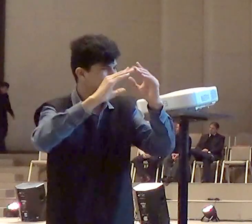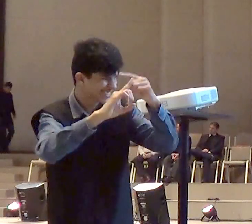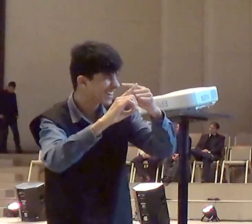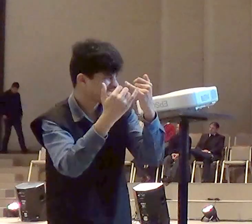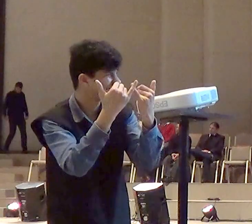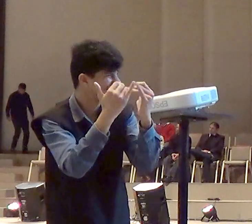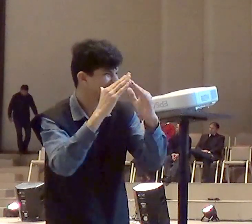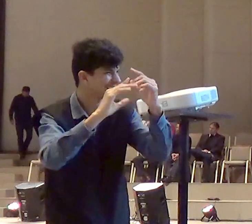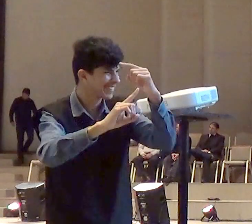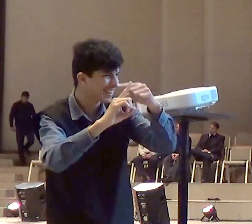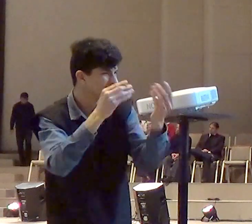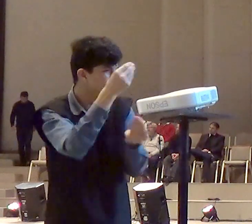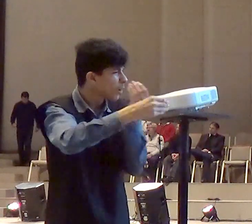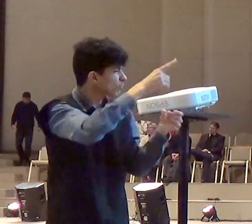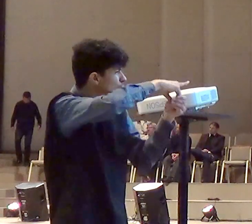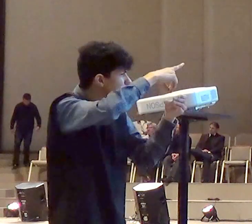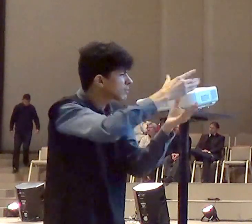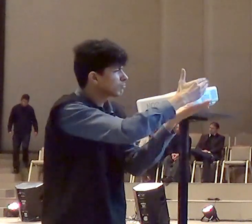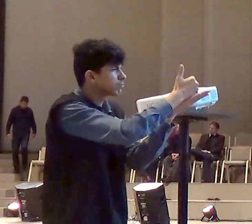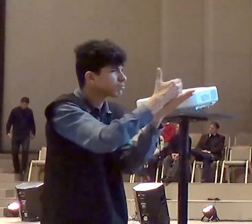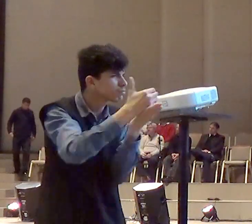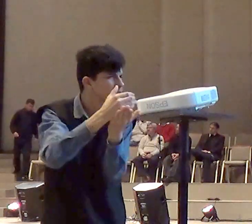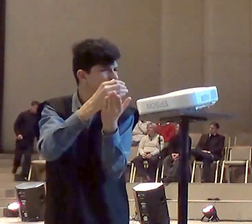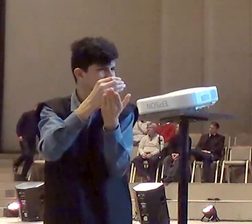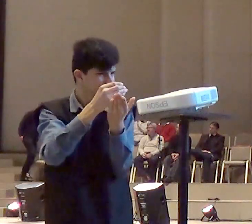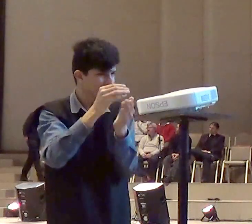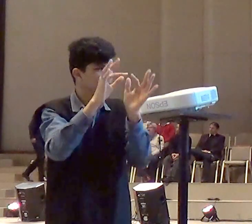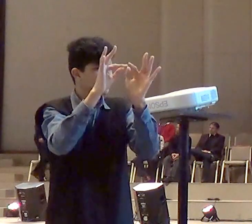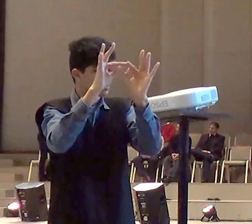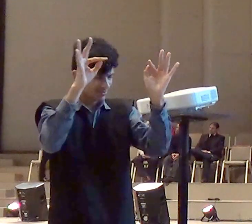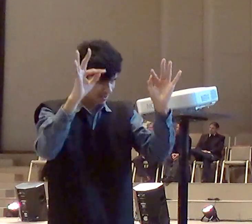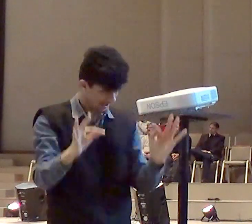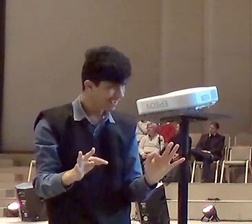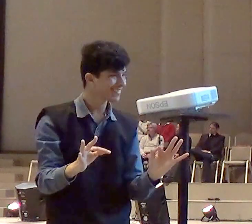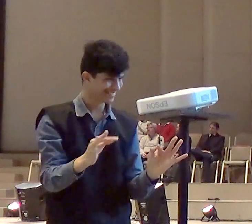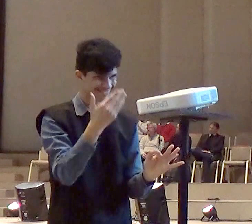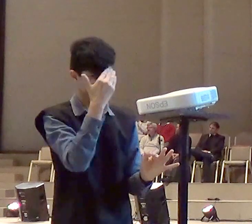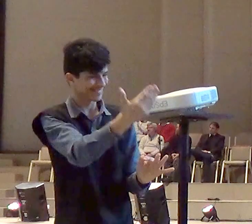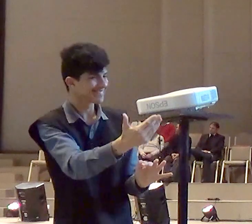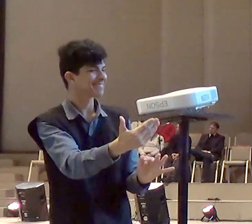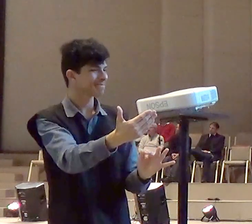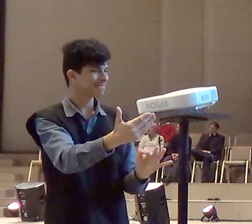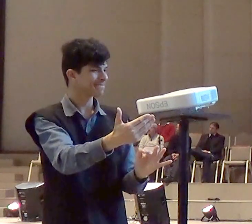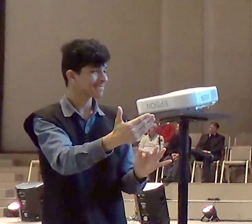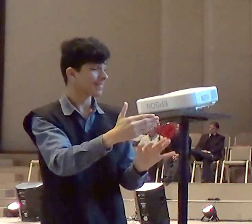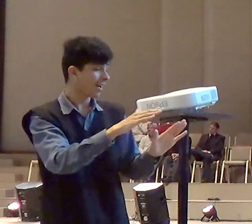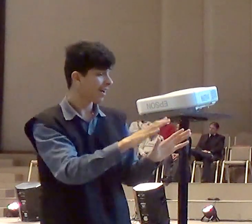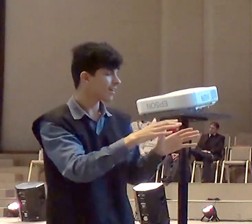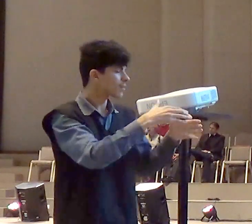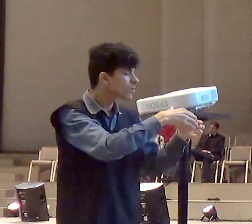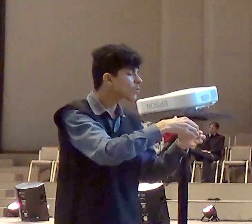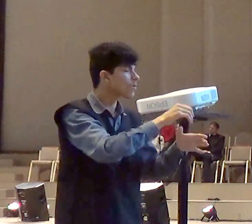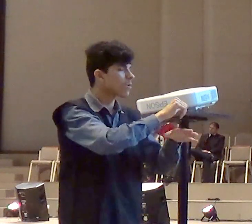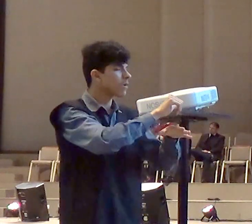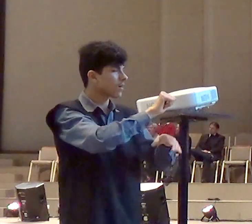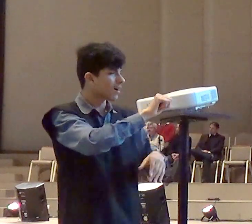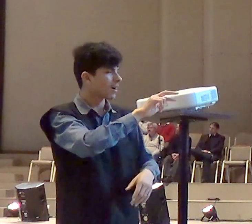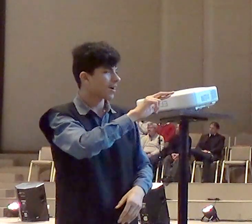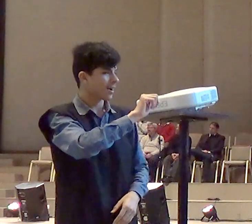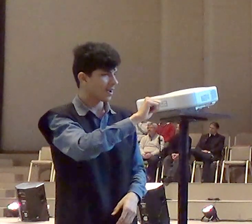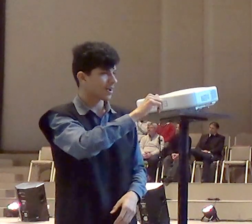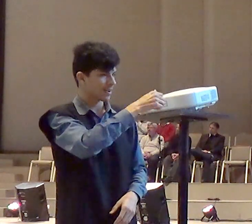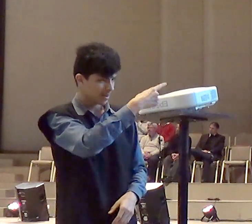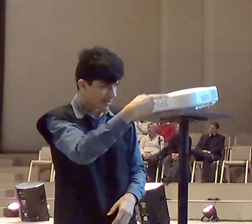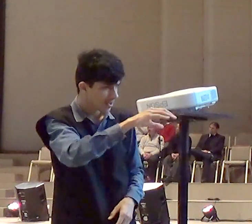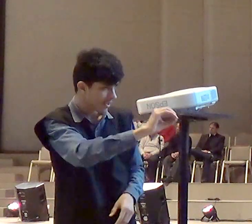os dízimos fariam toda essa questão e os filhos de Arão e Arão cuidariam do sacerdócio